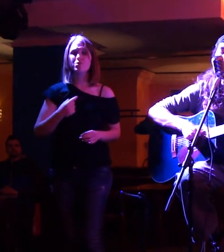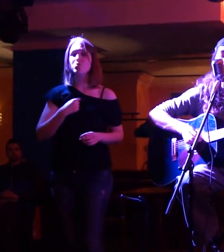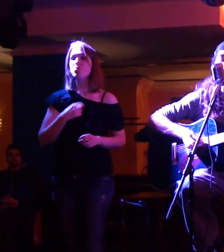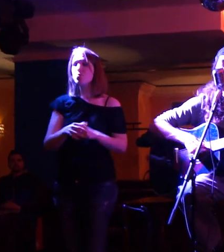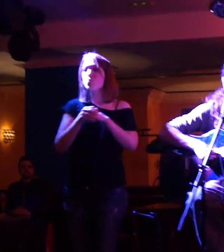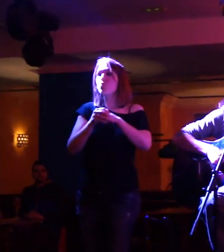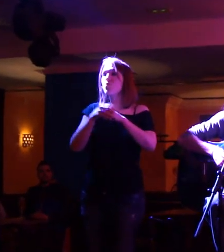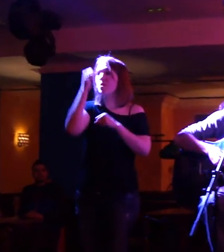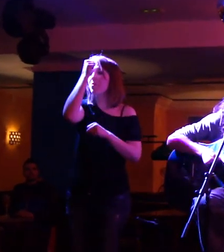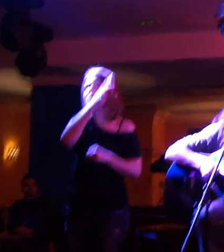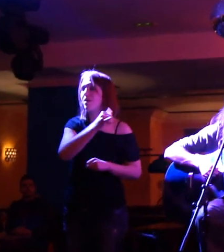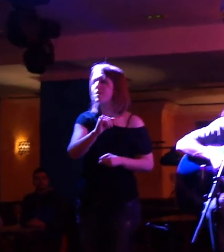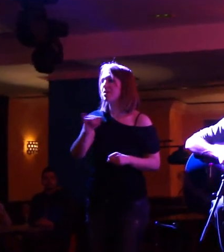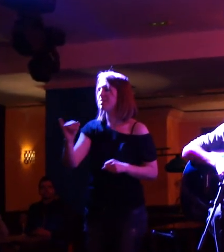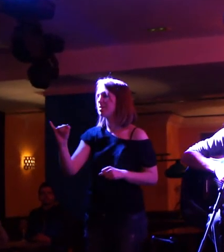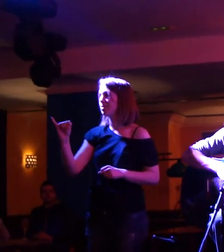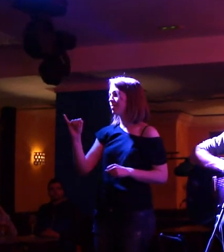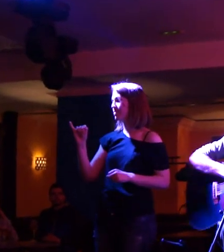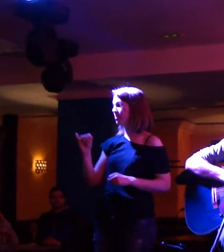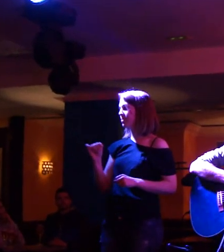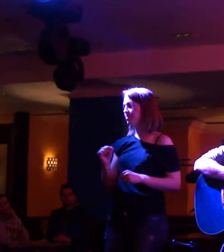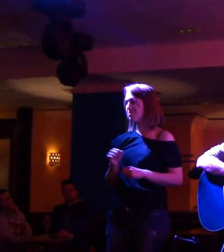tengo un amigo